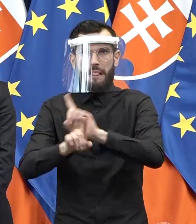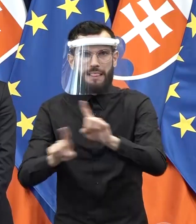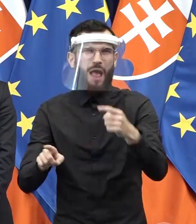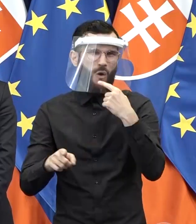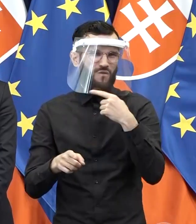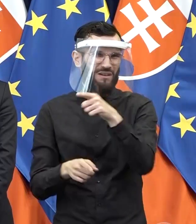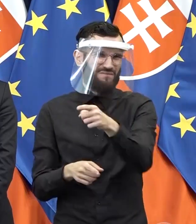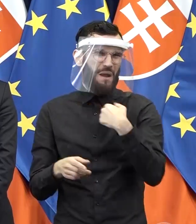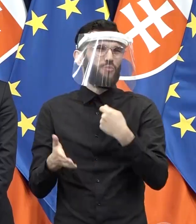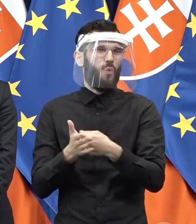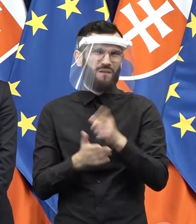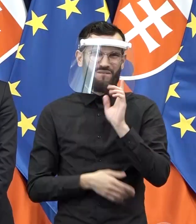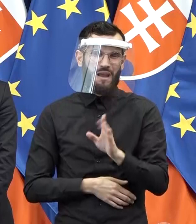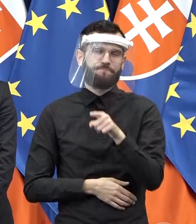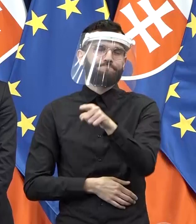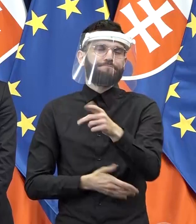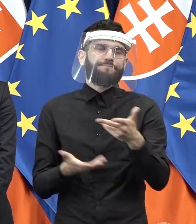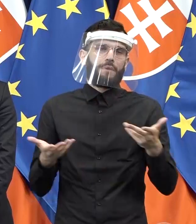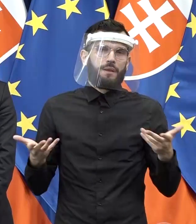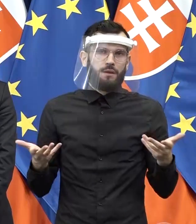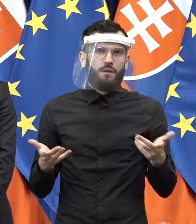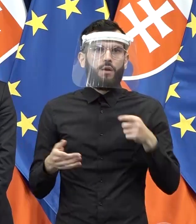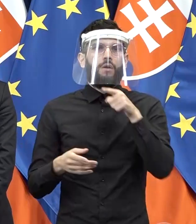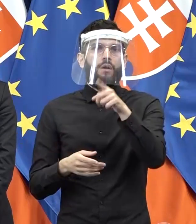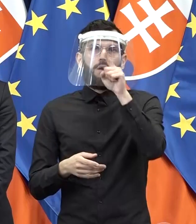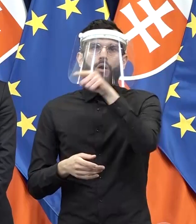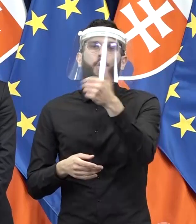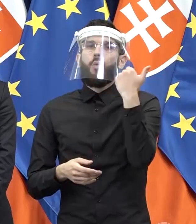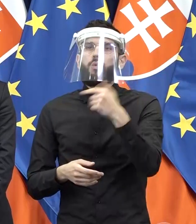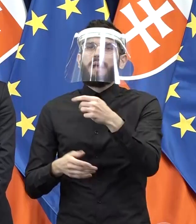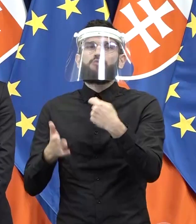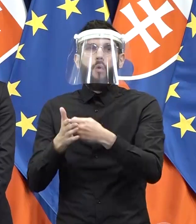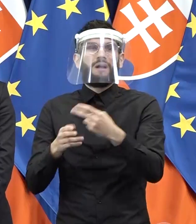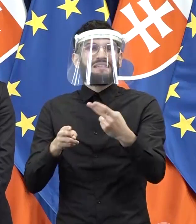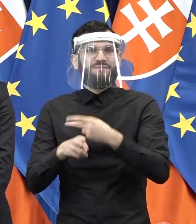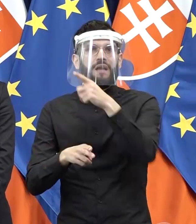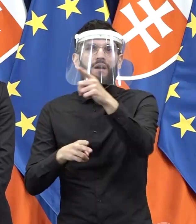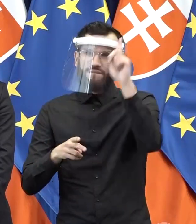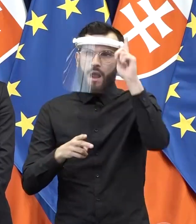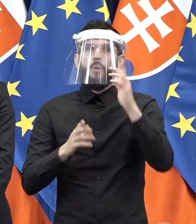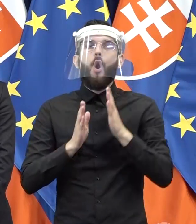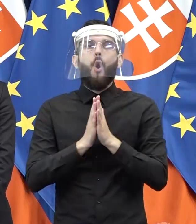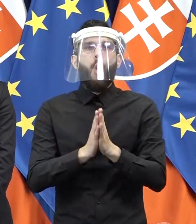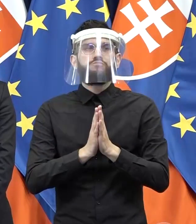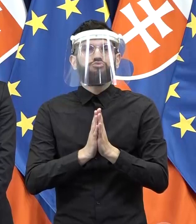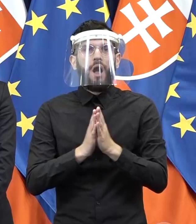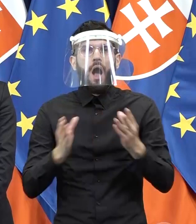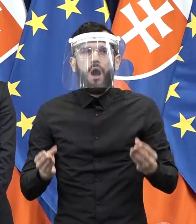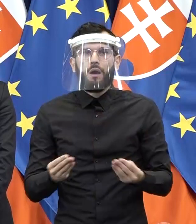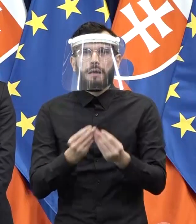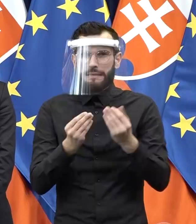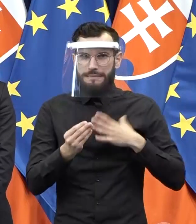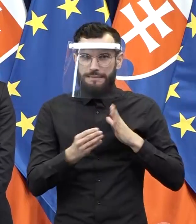Zároveň mnoho z týchto ľudí bolo zvyknutých chodiť aj pravidelne na Svetej Omše. Dopatrenie bude, že